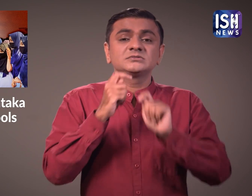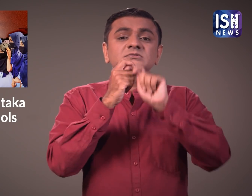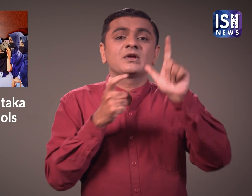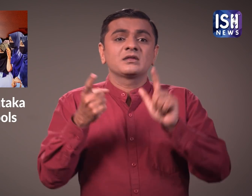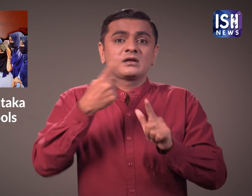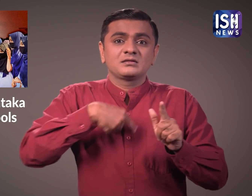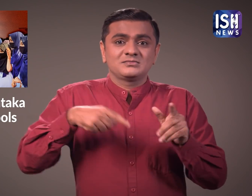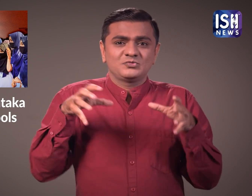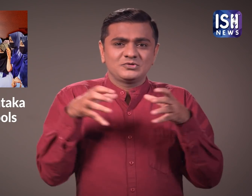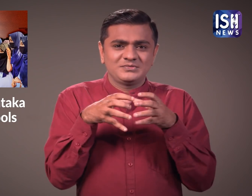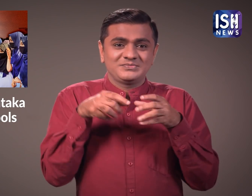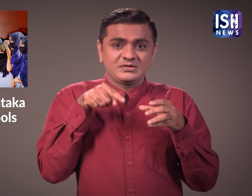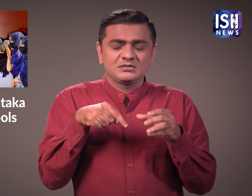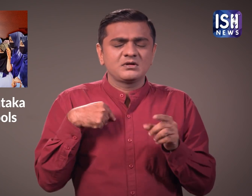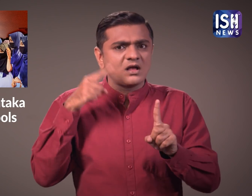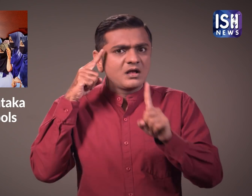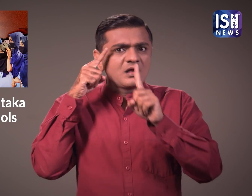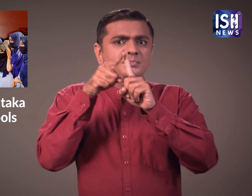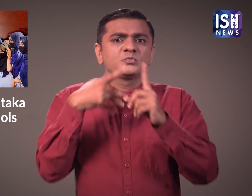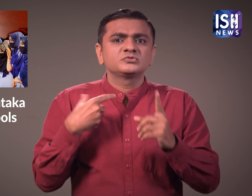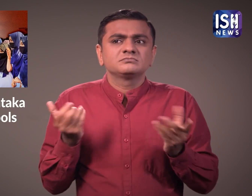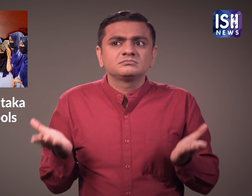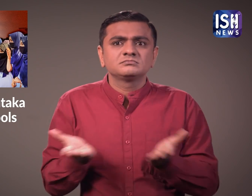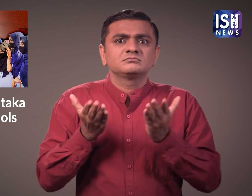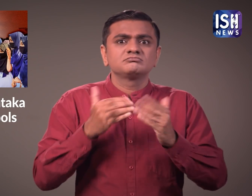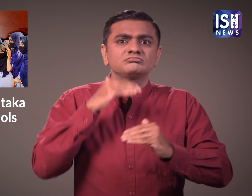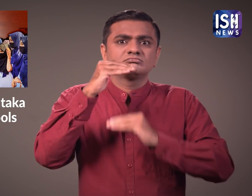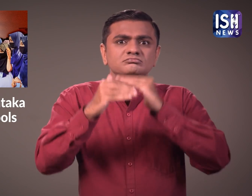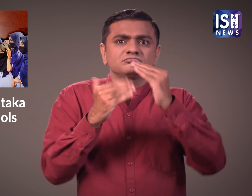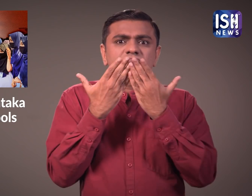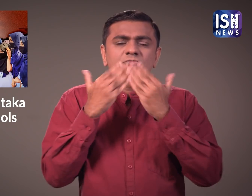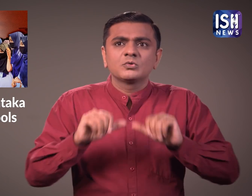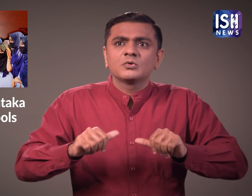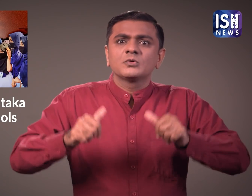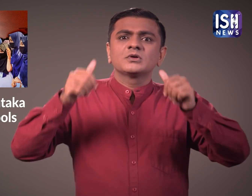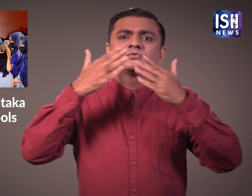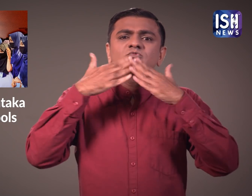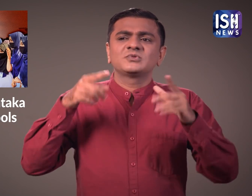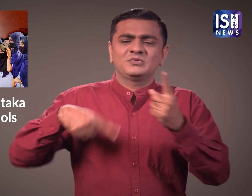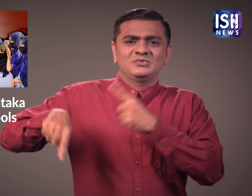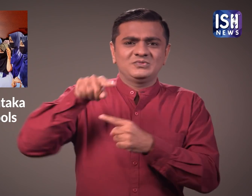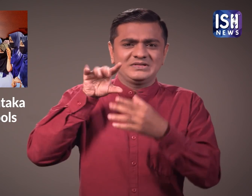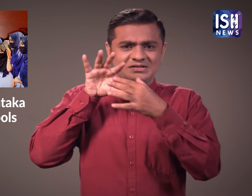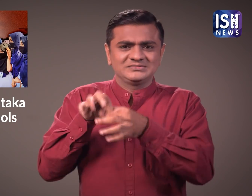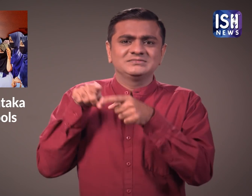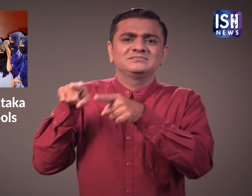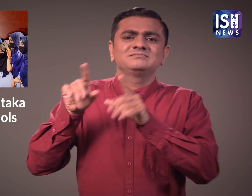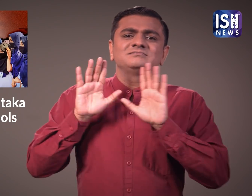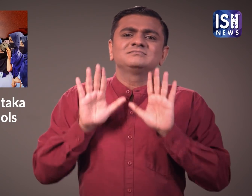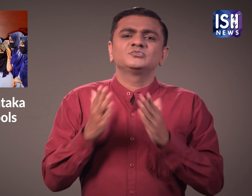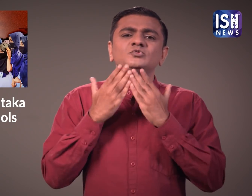ही भूमी का है और वह है स्कूलों में उच्च श्रेणी की शिक्षा सुविदाय प्रदान करना।